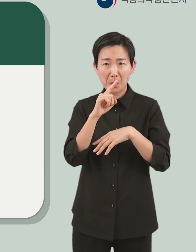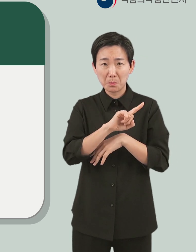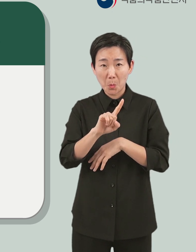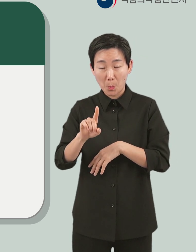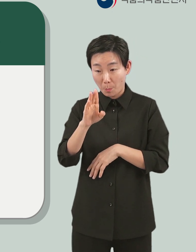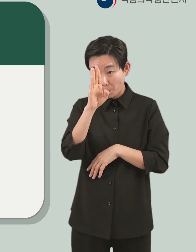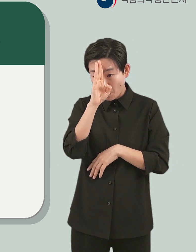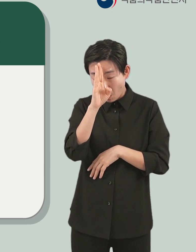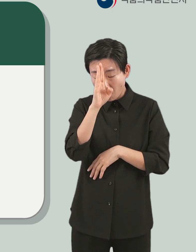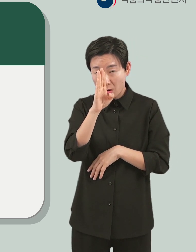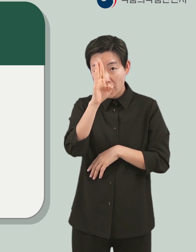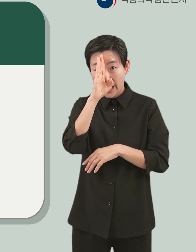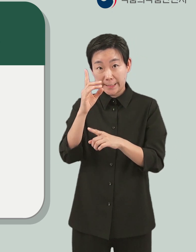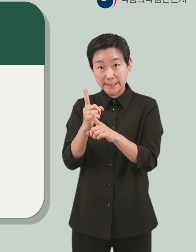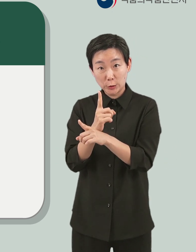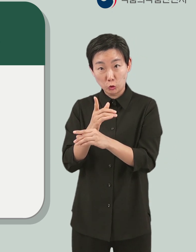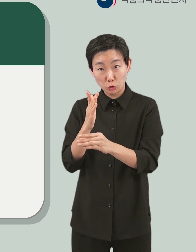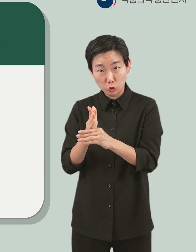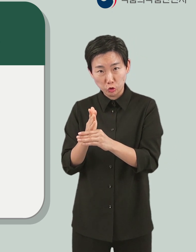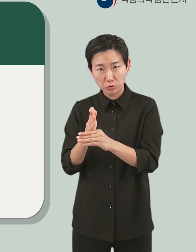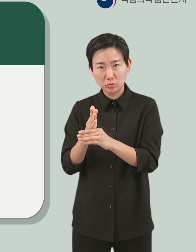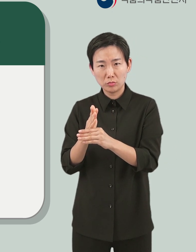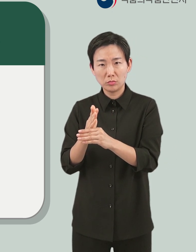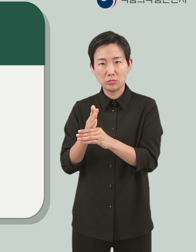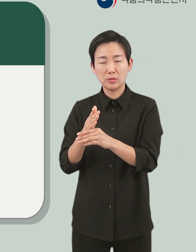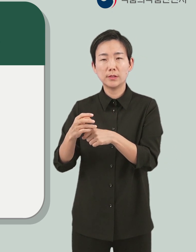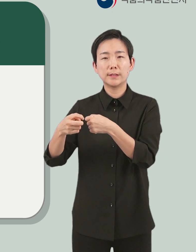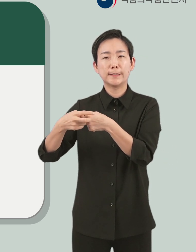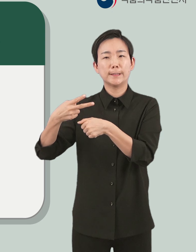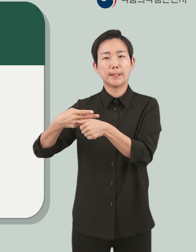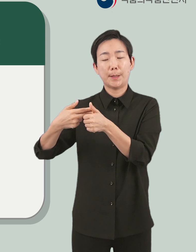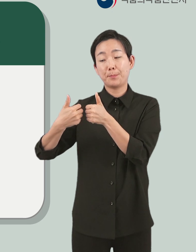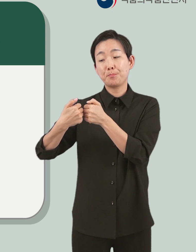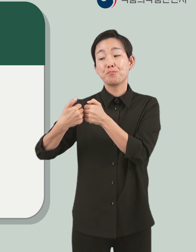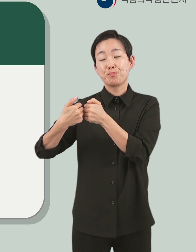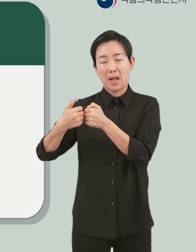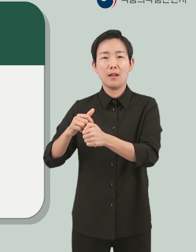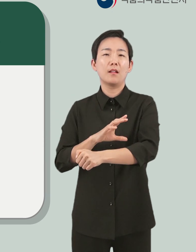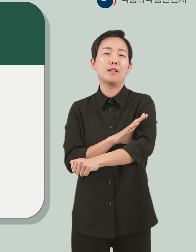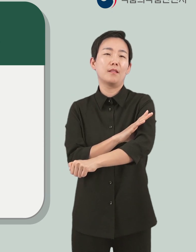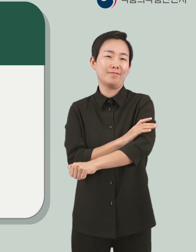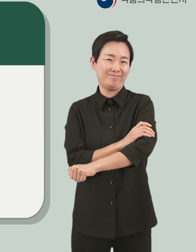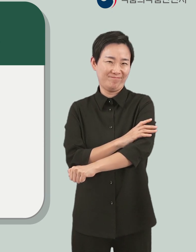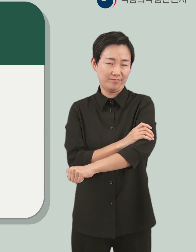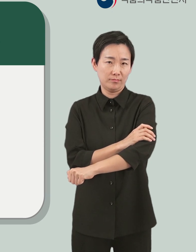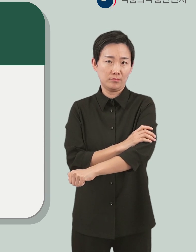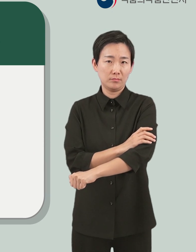있거나 혈류장애, 혈액 질환이 있는 경우에도 반드시 의사와 상담 후 사용합니다.